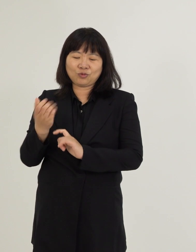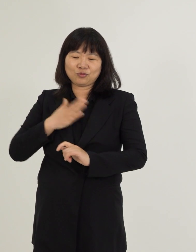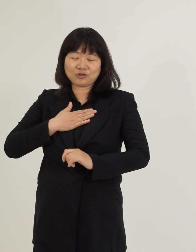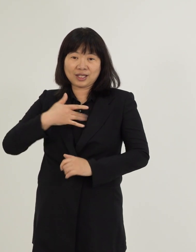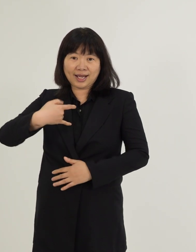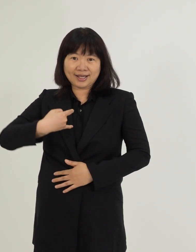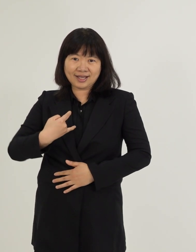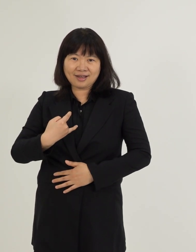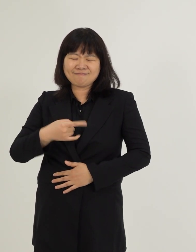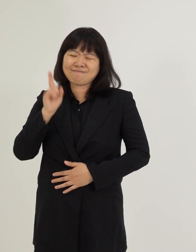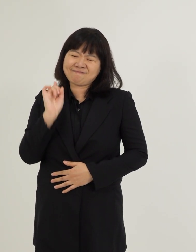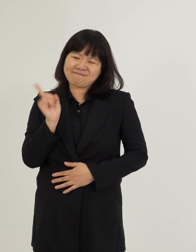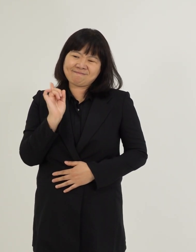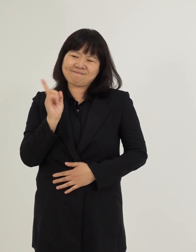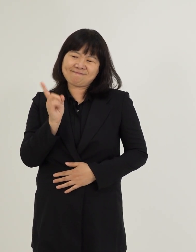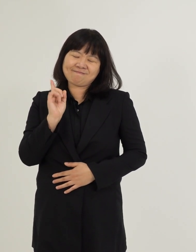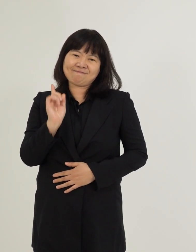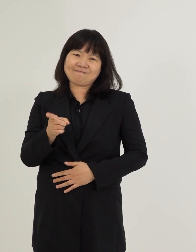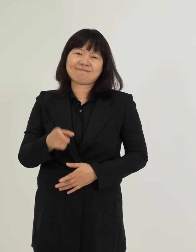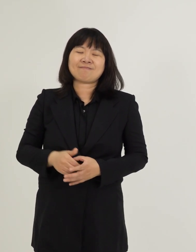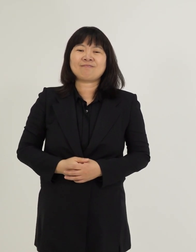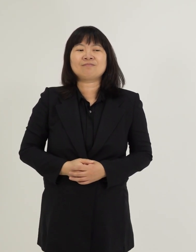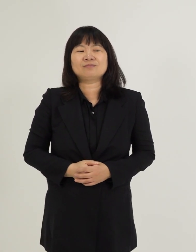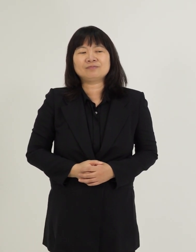우리들에게 손가락질을 합니다.